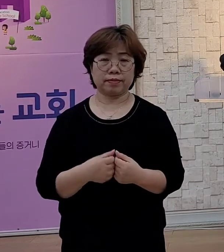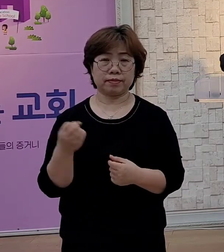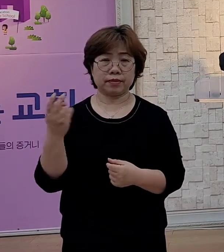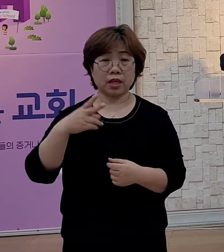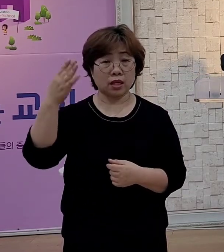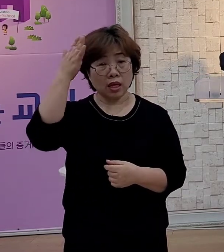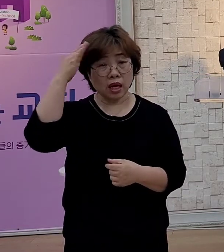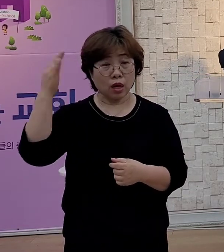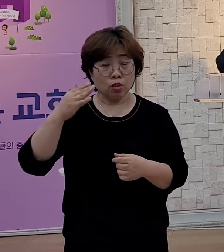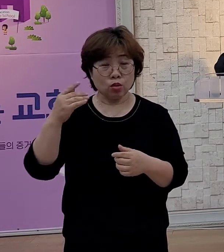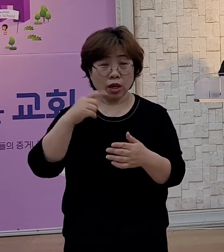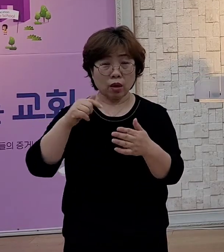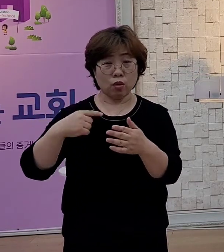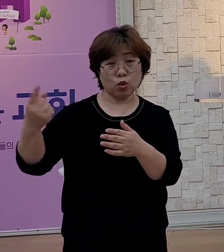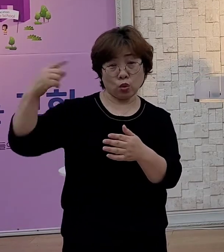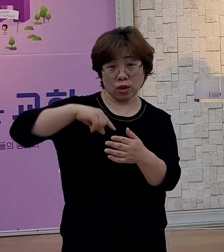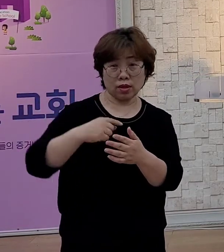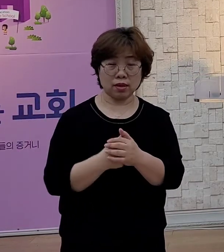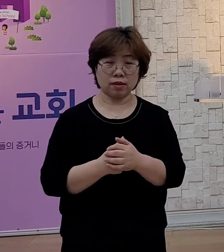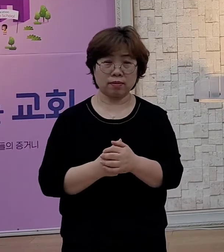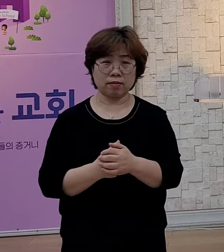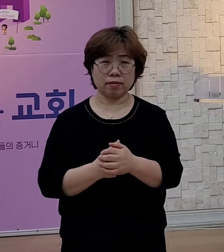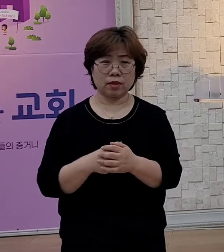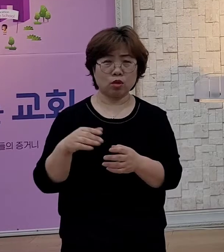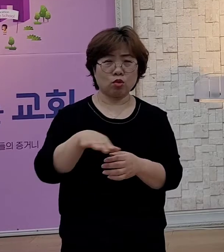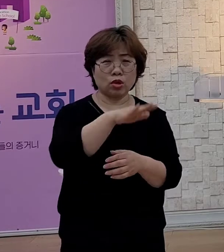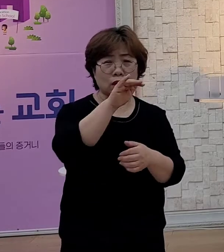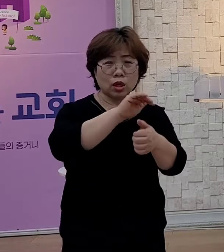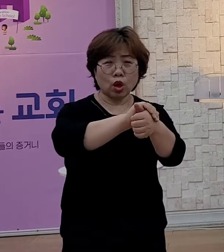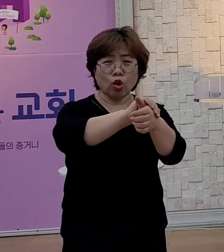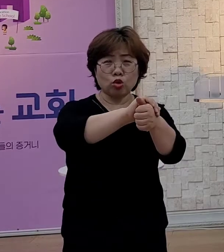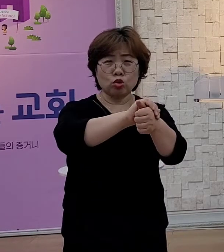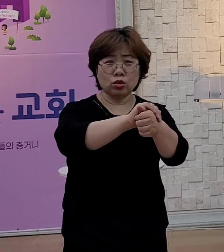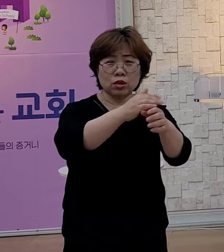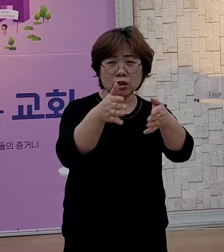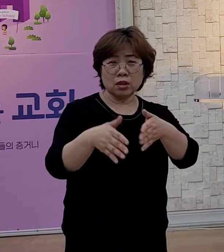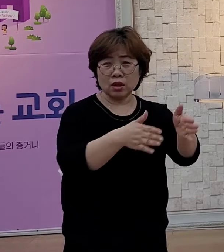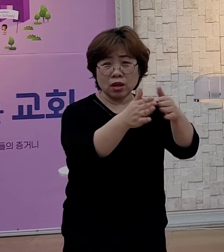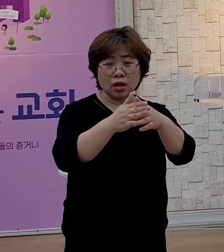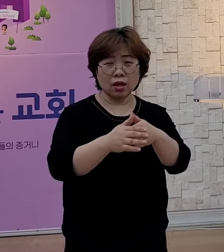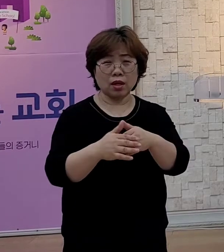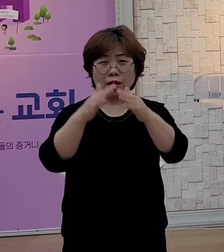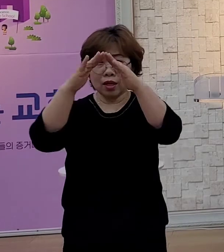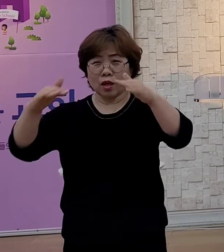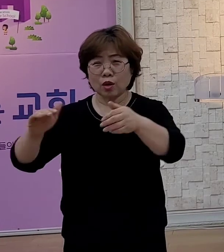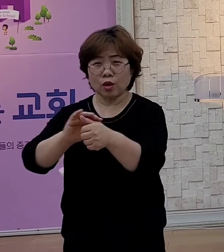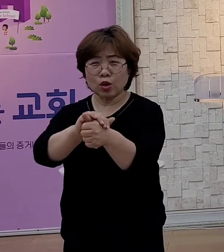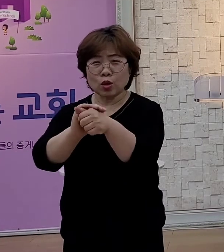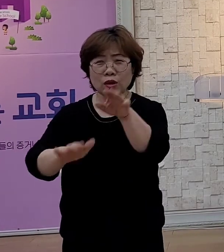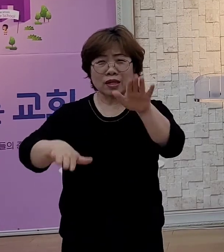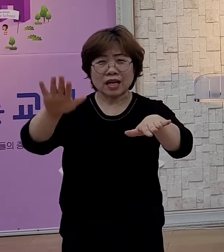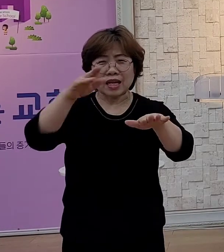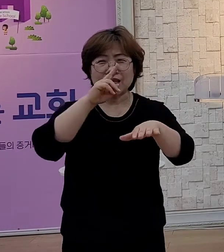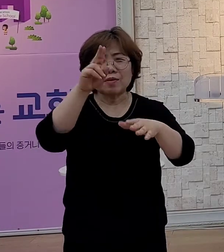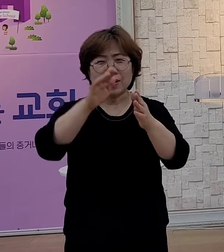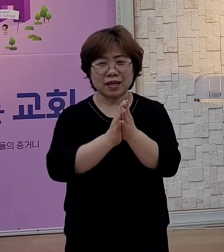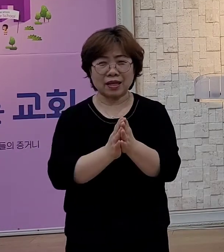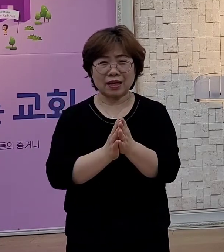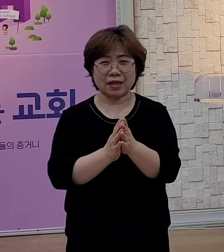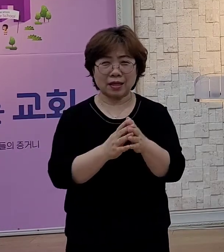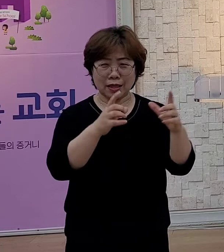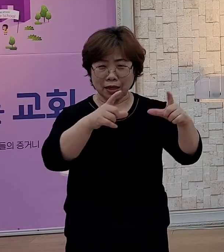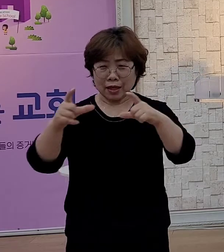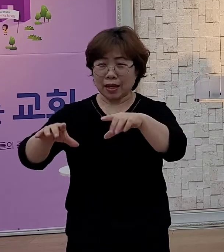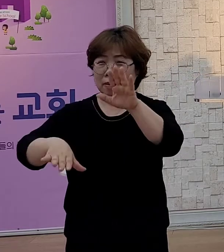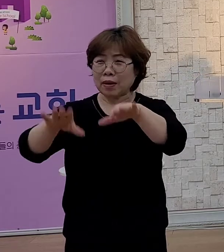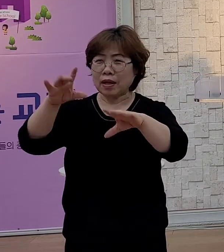봅시다. 여러분, 지방색은 어때요? 지방색. 지방색이 뭡니까? 그러니까 지역주의를 말하죠.